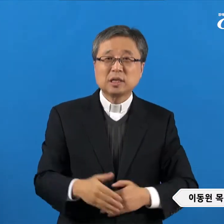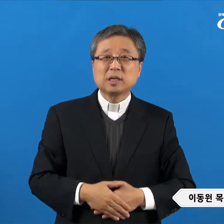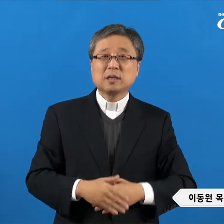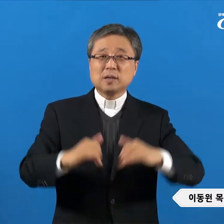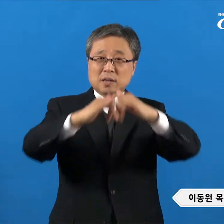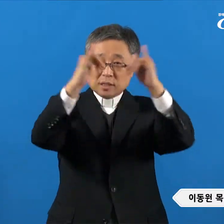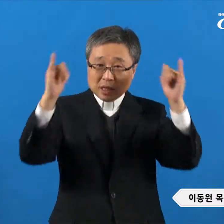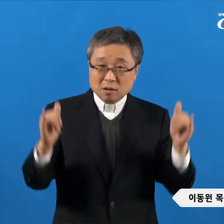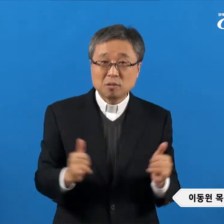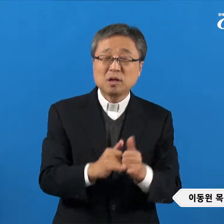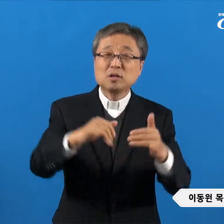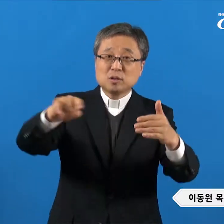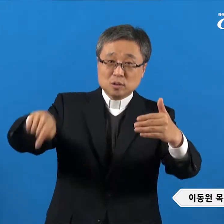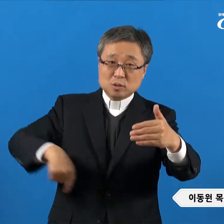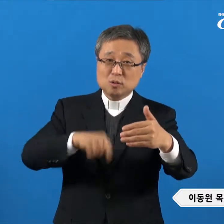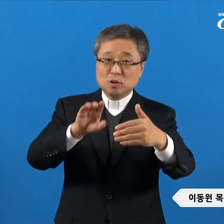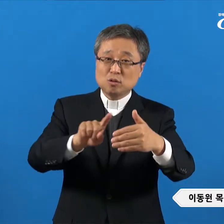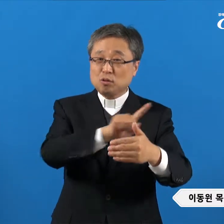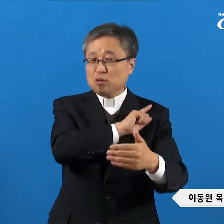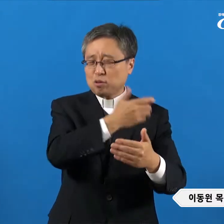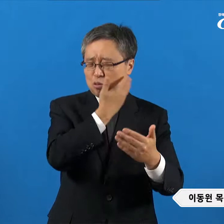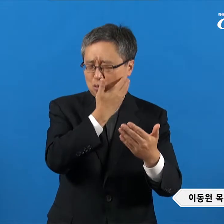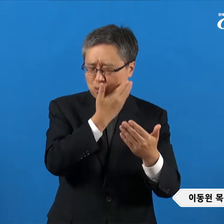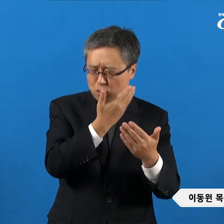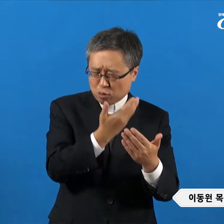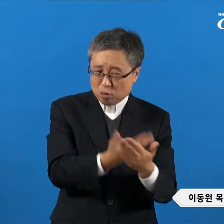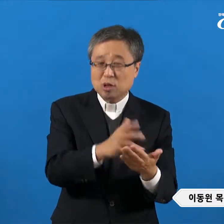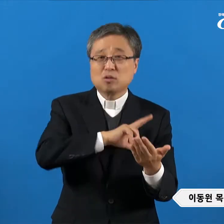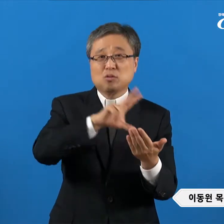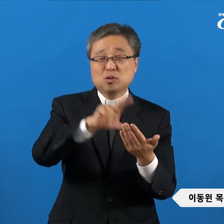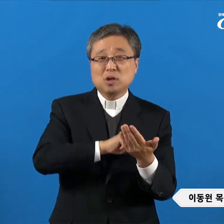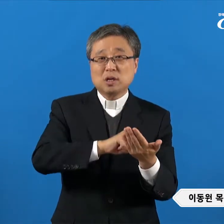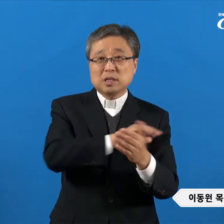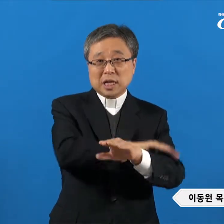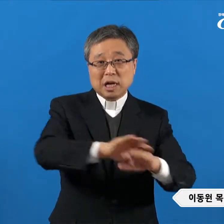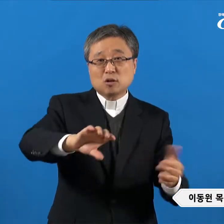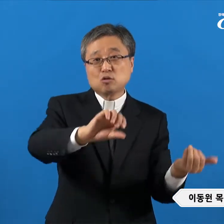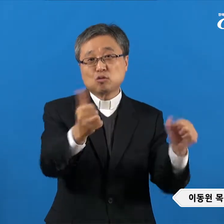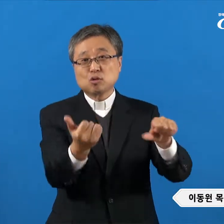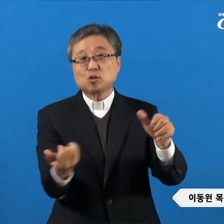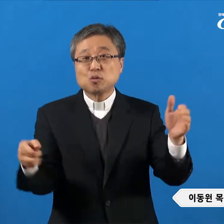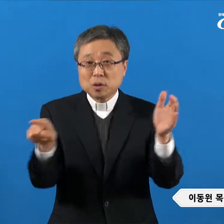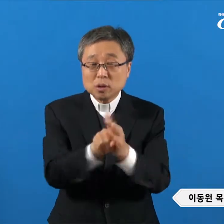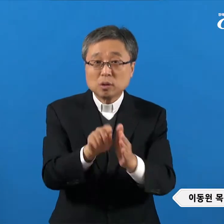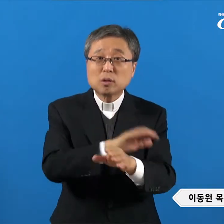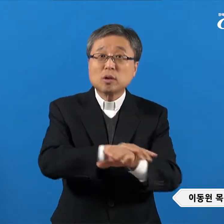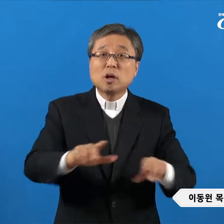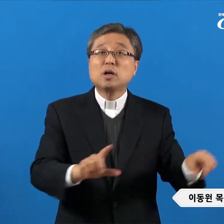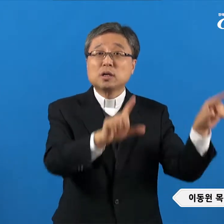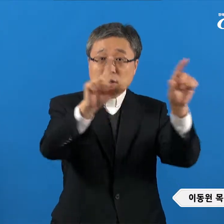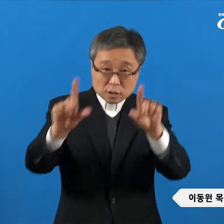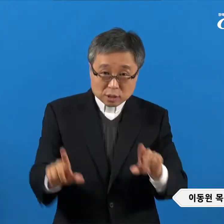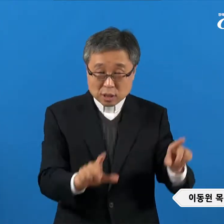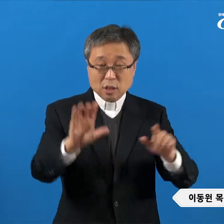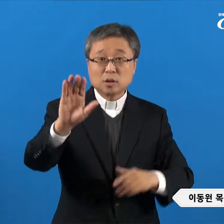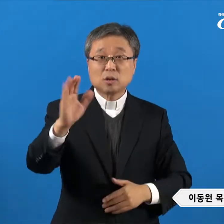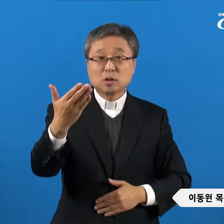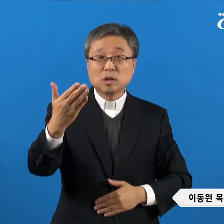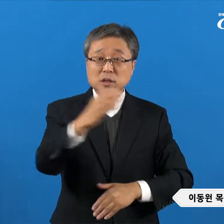사회 속의 화두가 되고 있습니다. 근데 well dying을 하기 위해서는 잘 살아야 돼요. well living이 있어야 합니다.